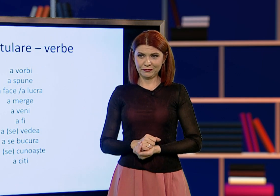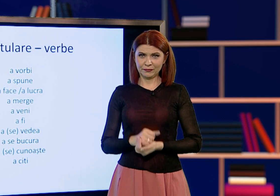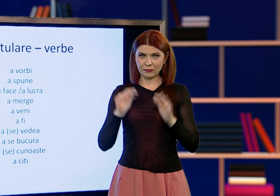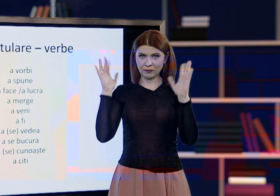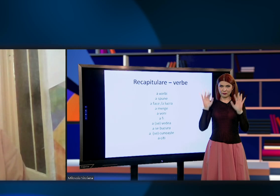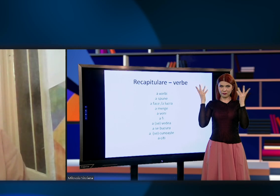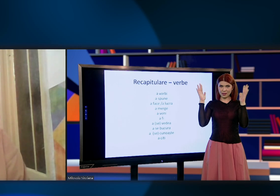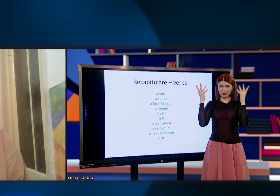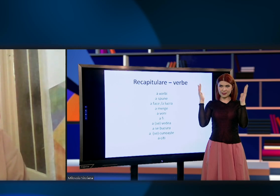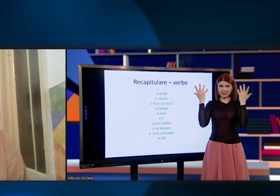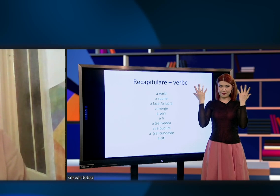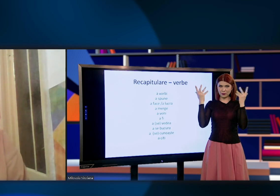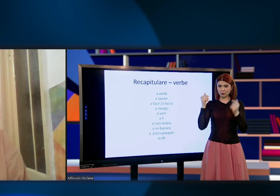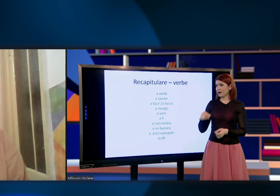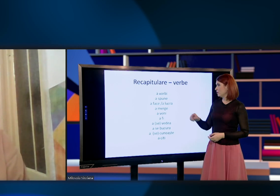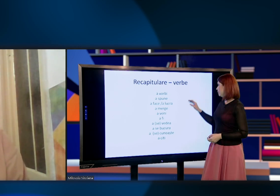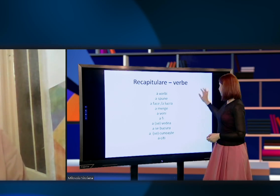Da Ăsta este pentru Bravo